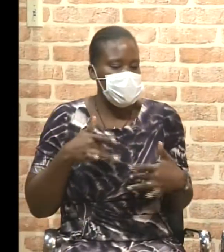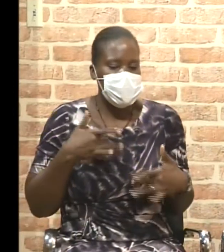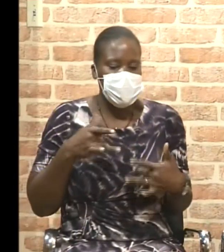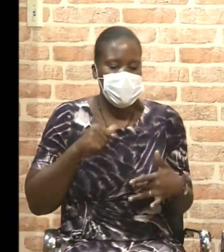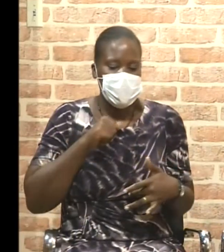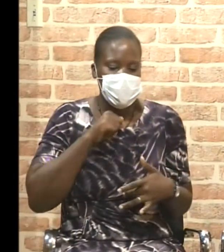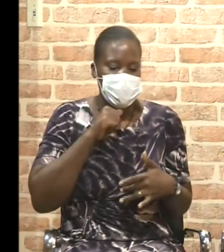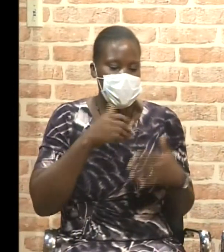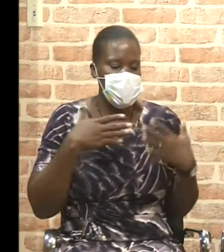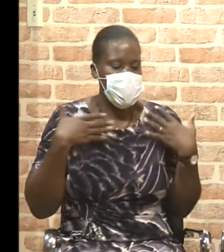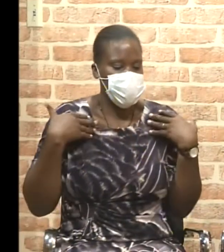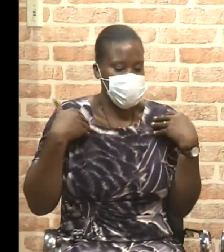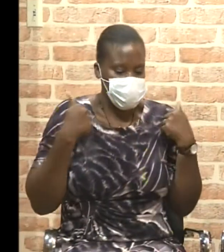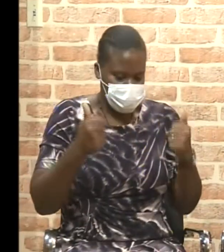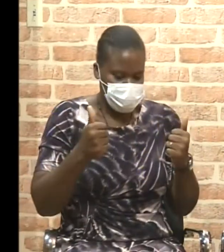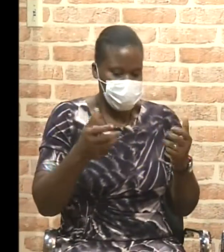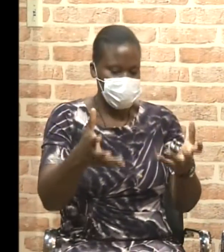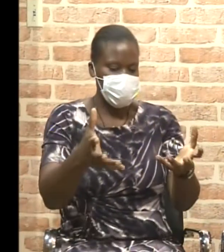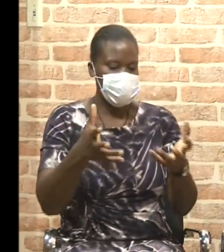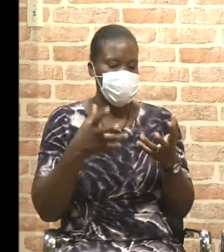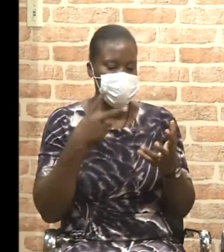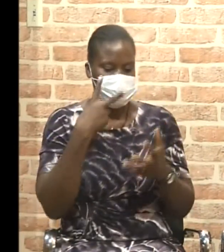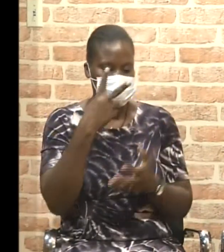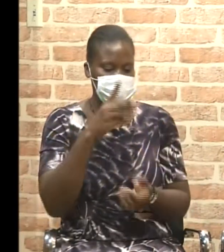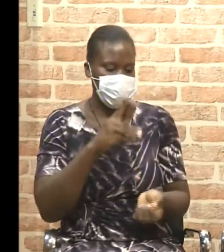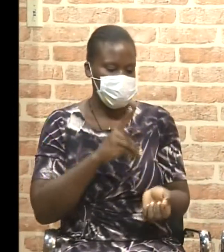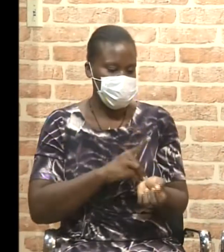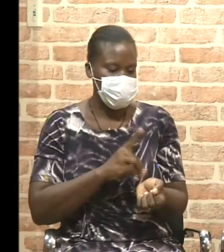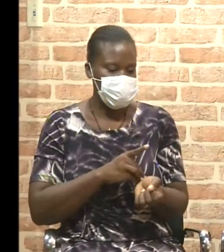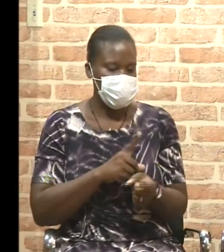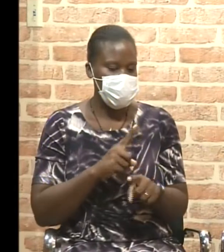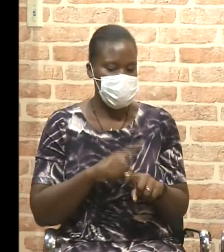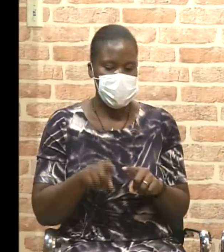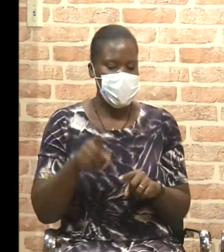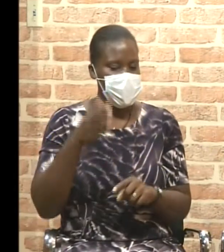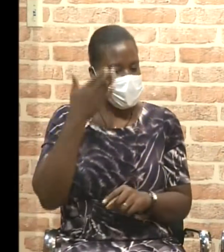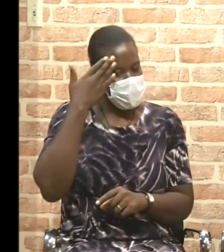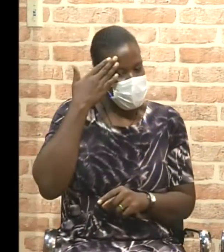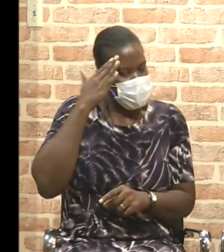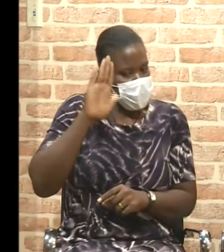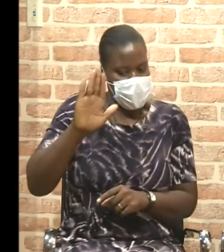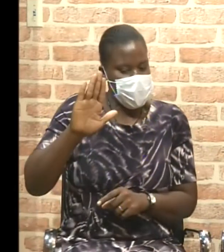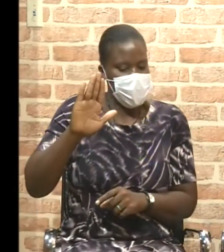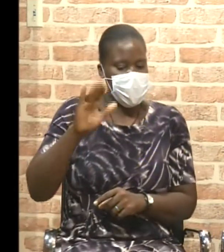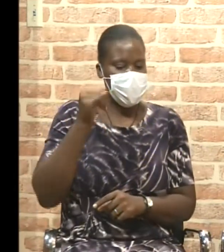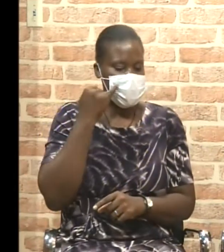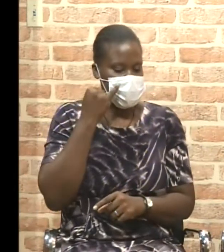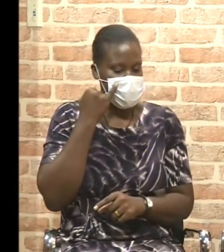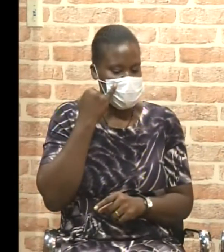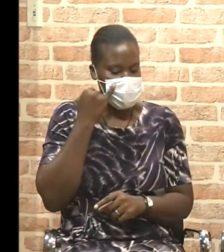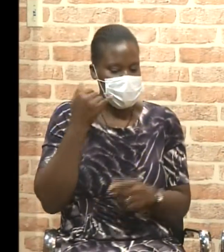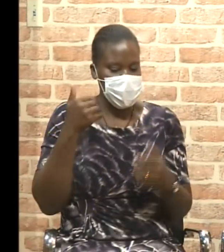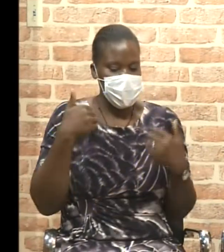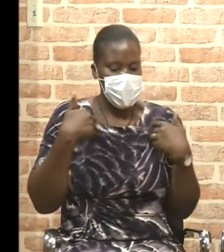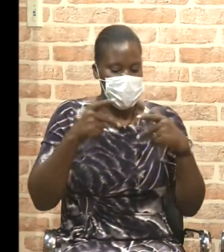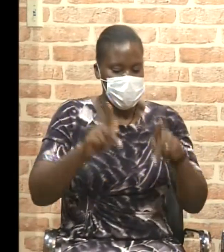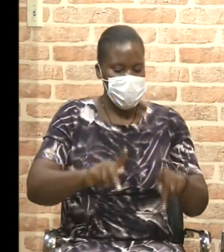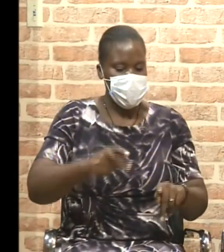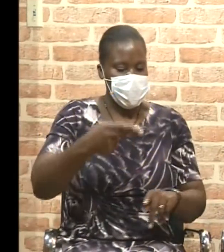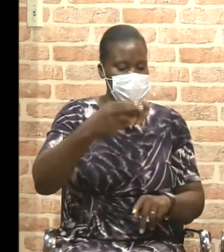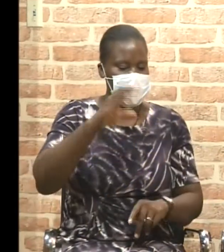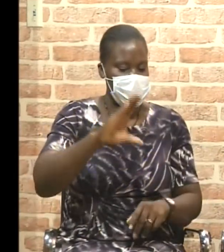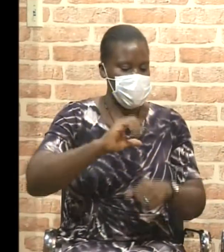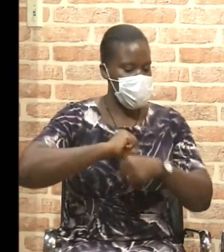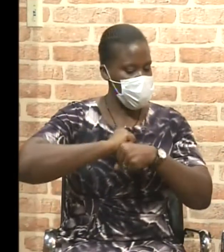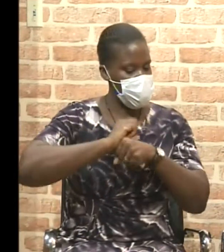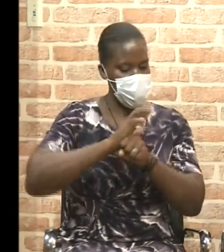était voulu un médecin, il était well, mais jusqu'à présent, donc, pour qu'il y ait une donnée qui dit que il y a des gens qui sont handicapés qui testent positif, pour qu'il y ait une donnée qui dit qu'il y a des gens